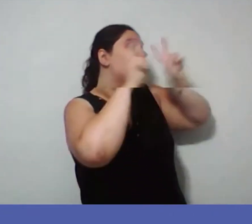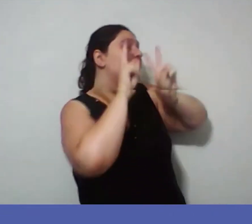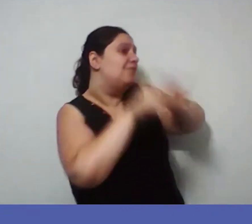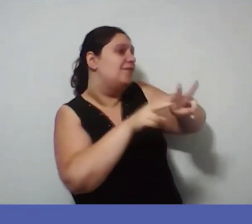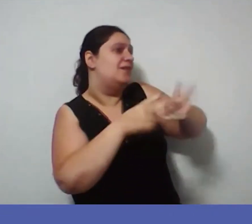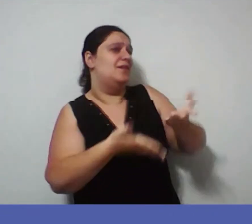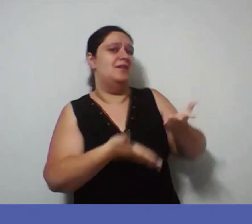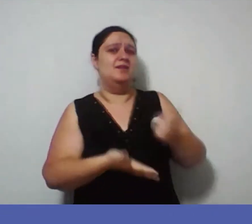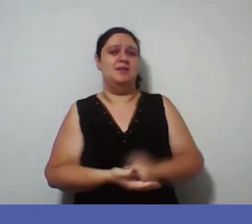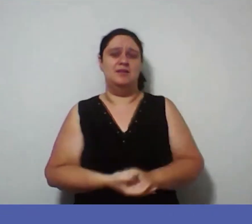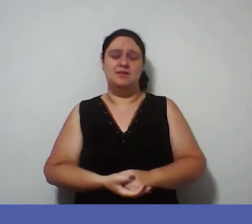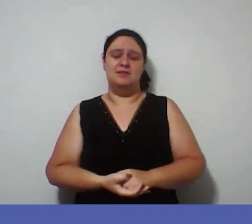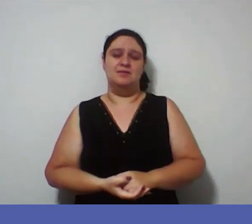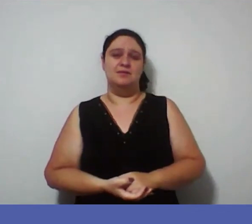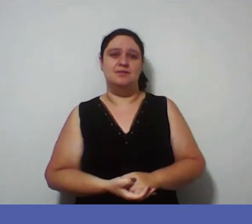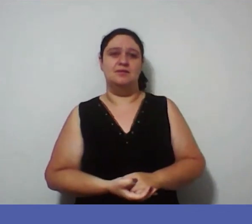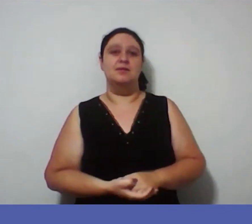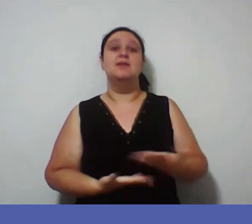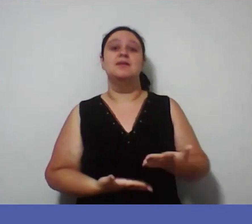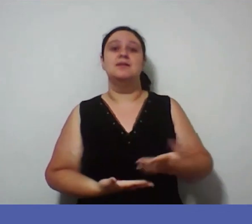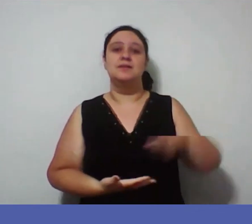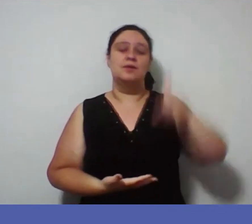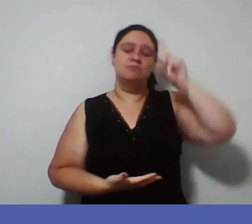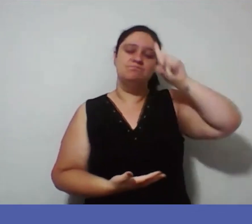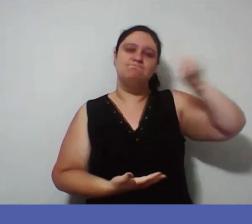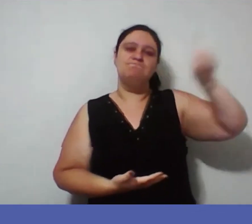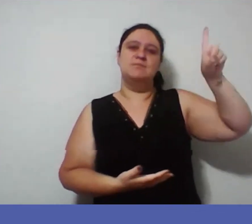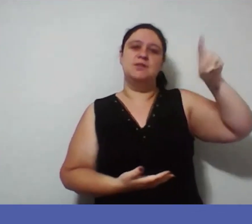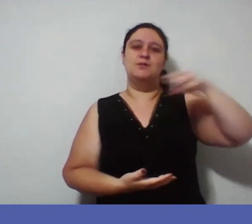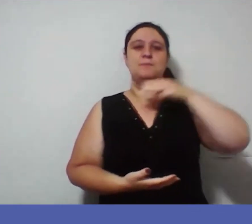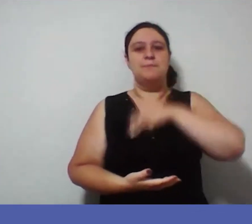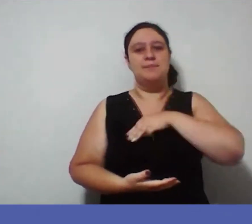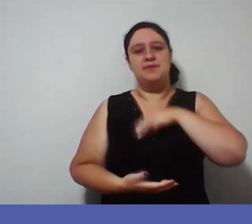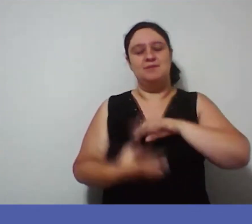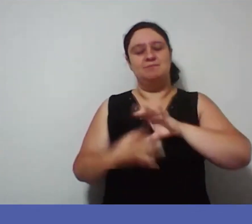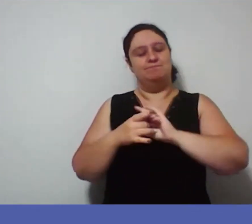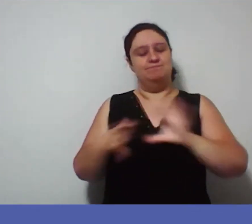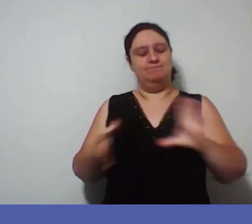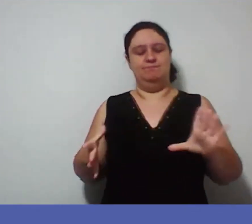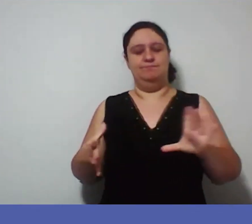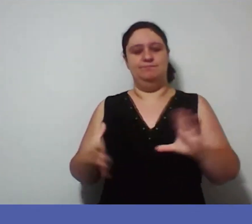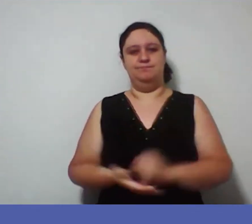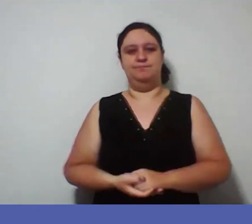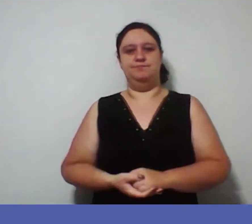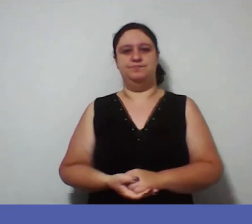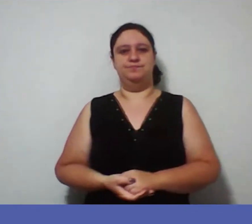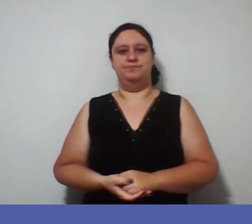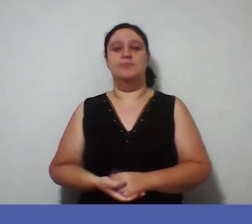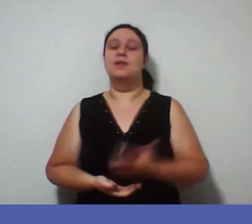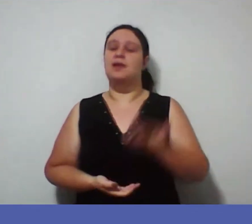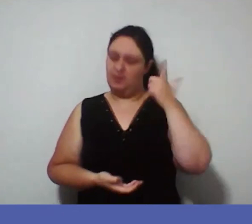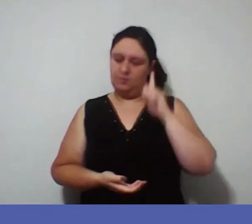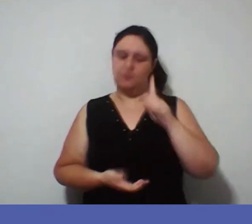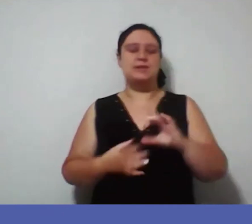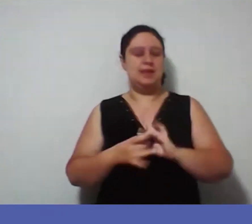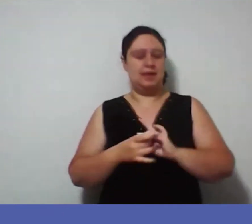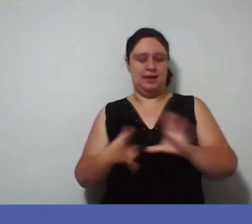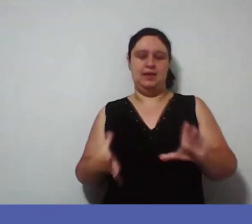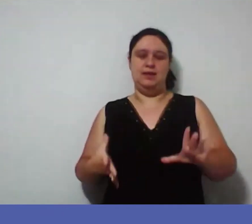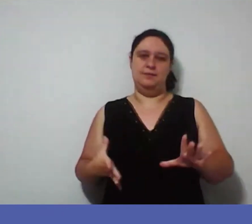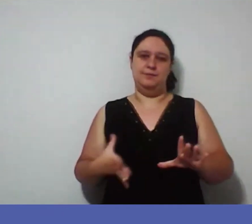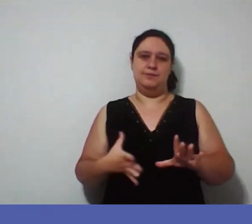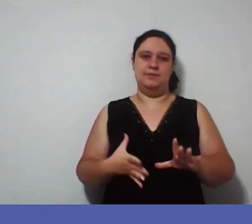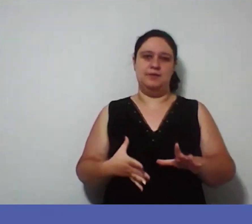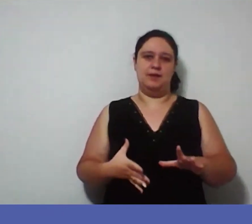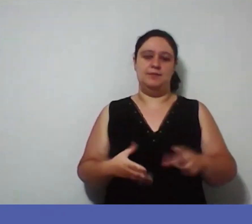E o Senhor, pela sua misericórdia, Ele pode te libertar. Ele pode te fazer ver. E ainda